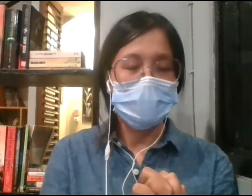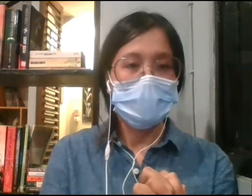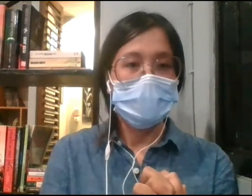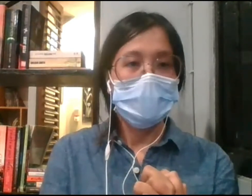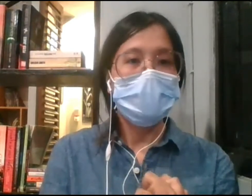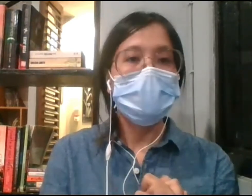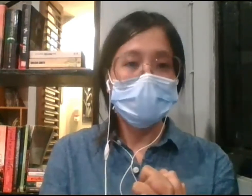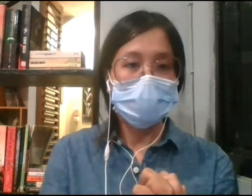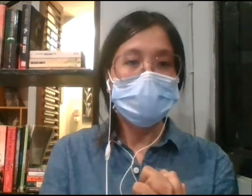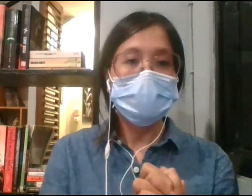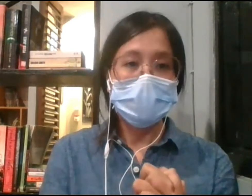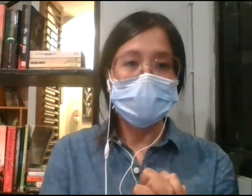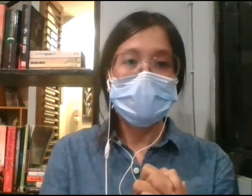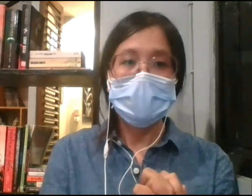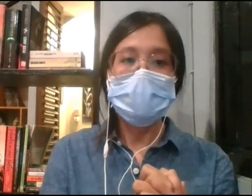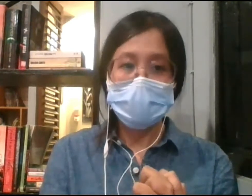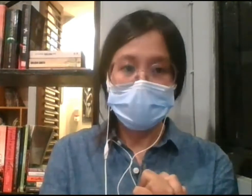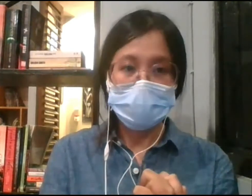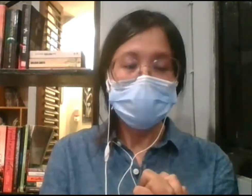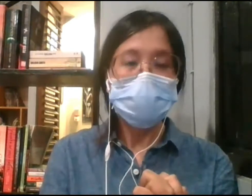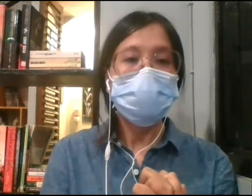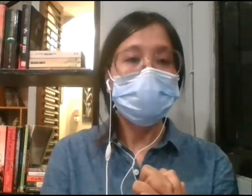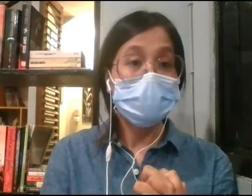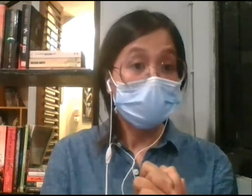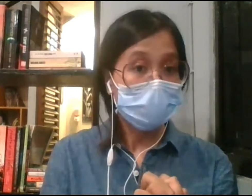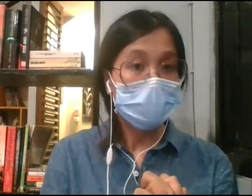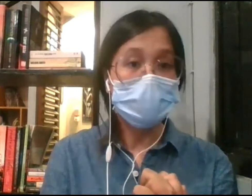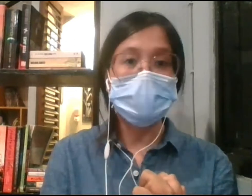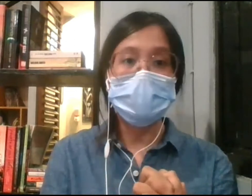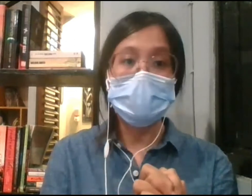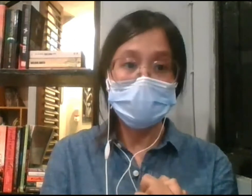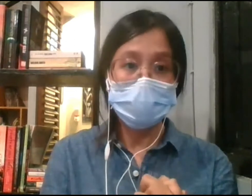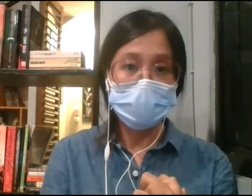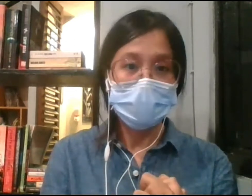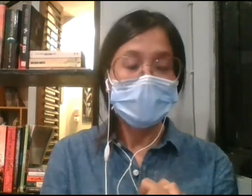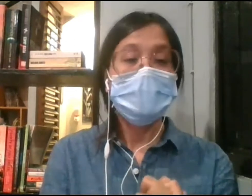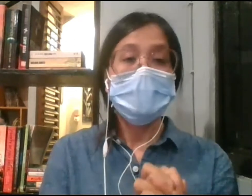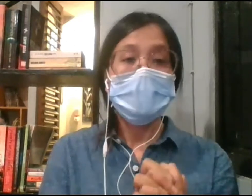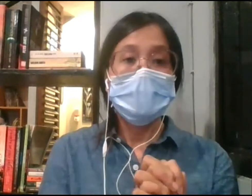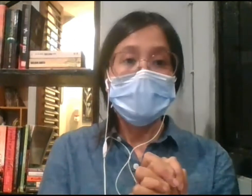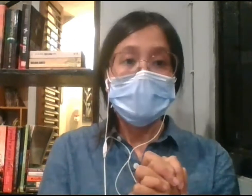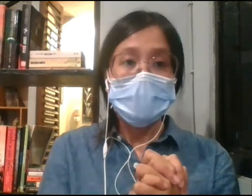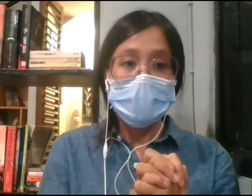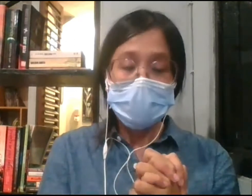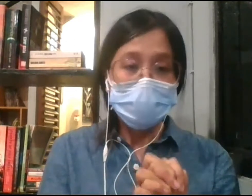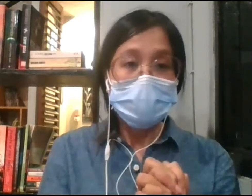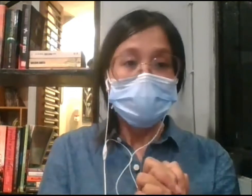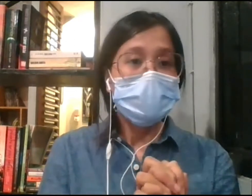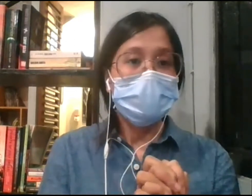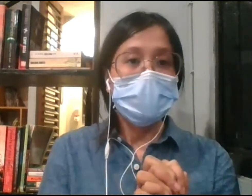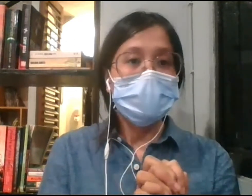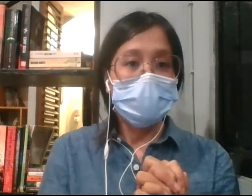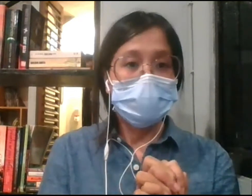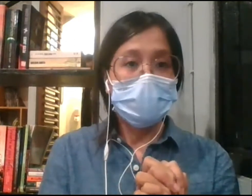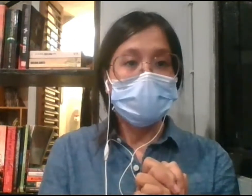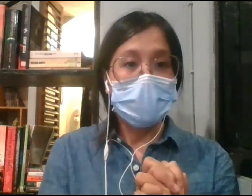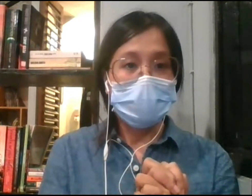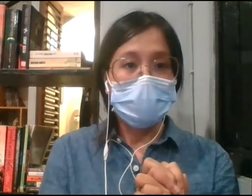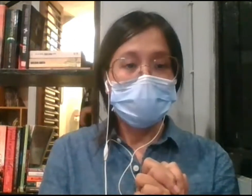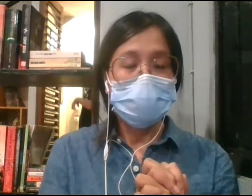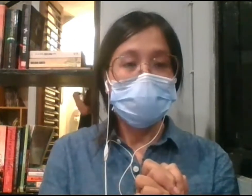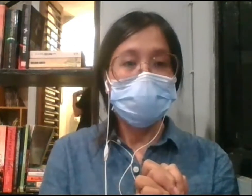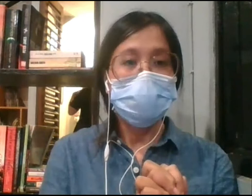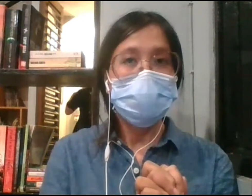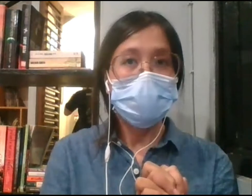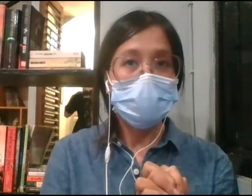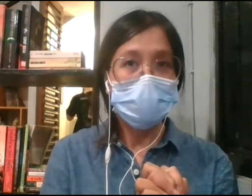tajam. Nah, kalau teman-teman memperhatikan tulisan-tulisan di majalah Tempo, itu dipersiapkan dengan sangat